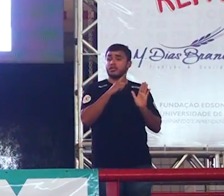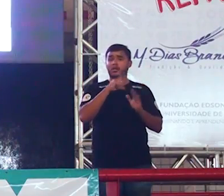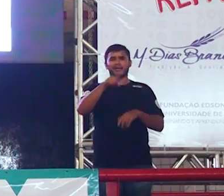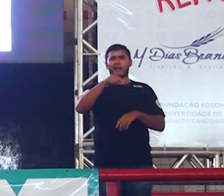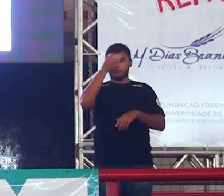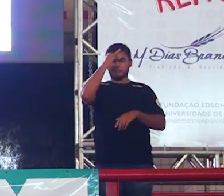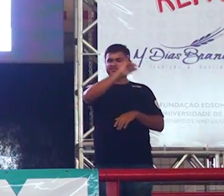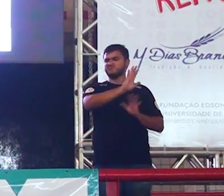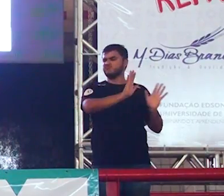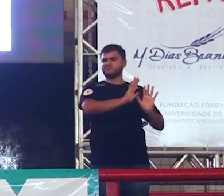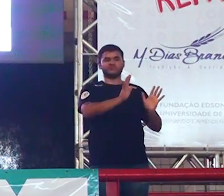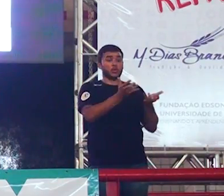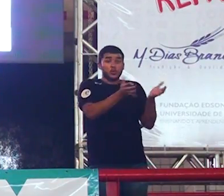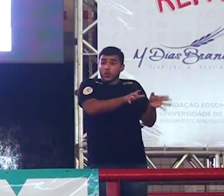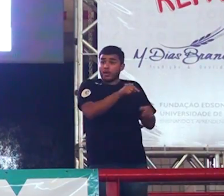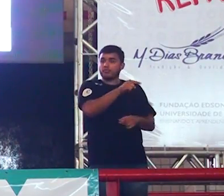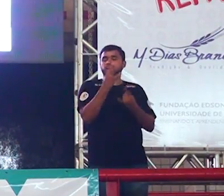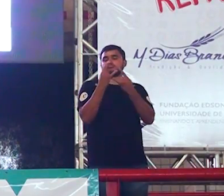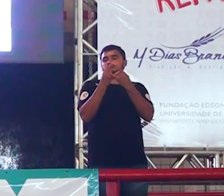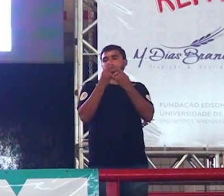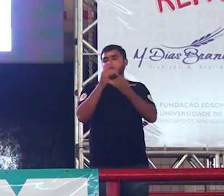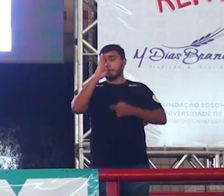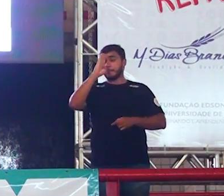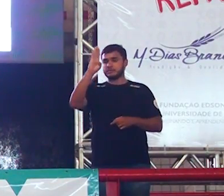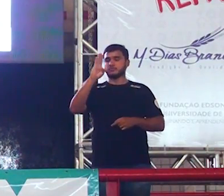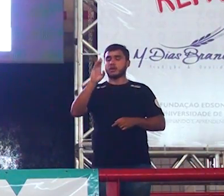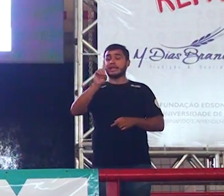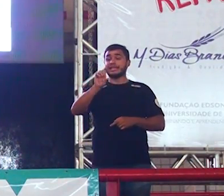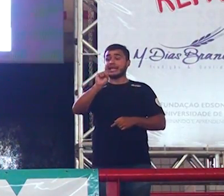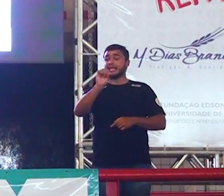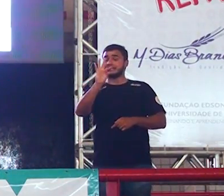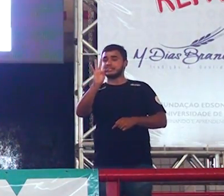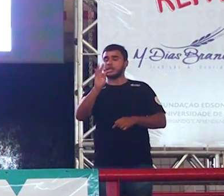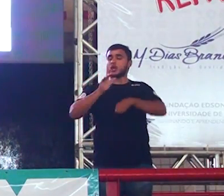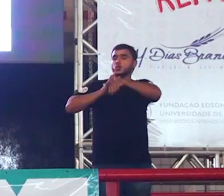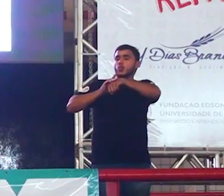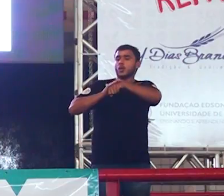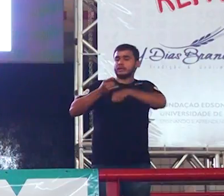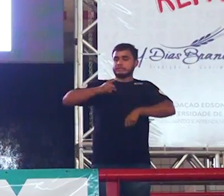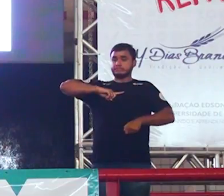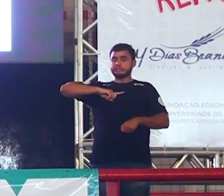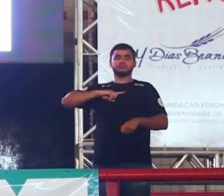de doenças sexualmente transmissíveis, ok?